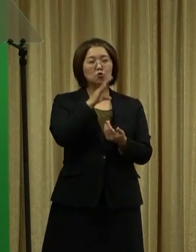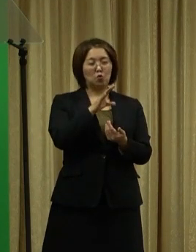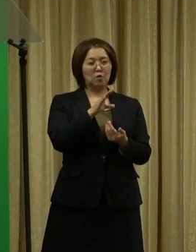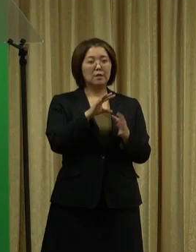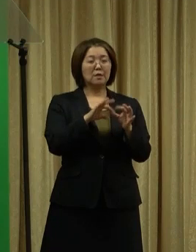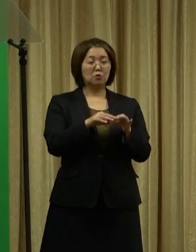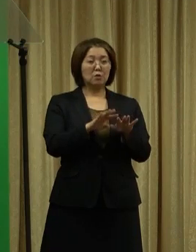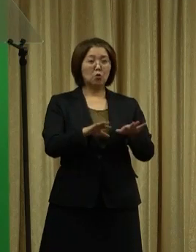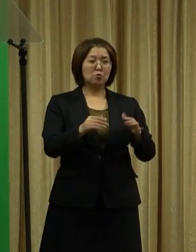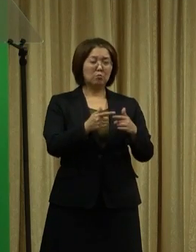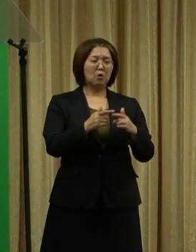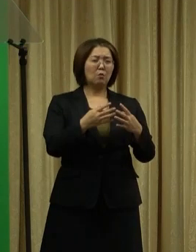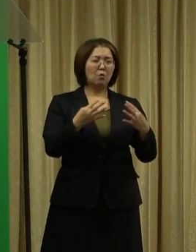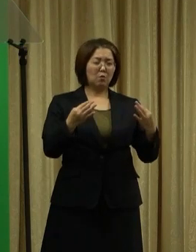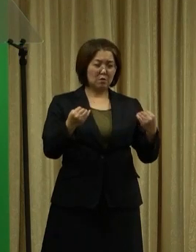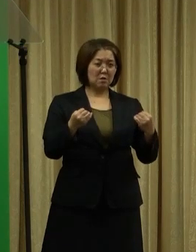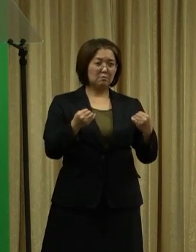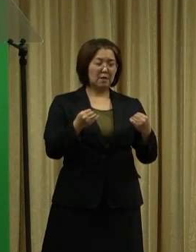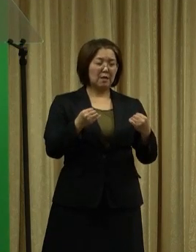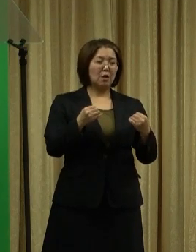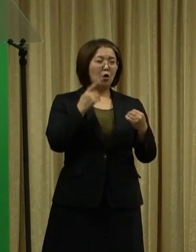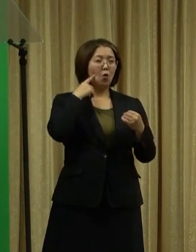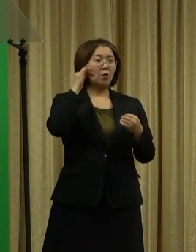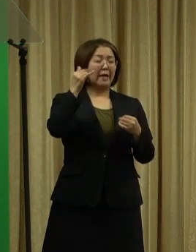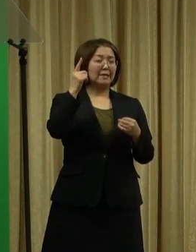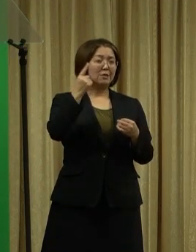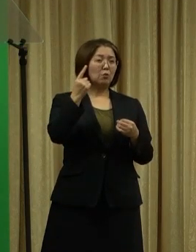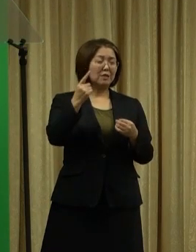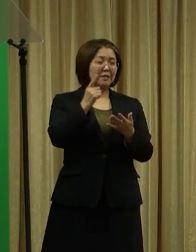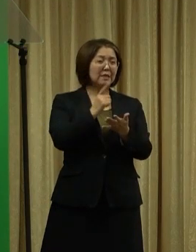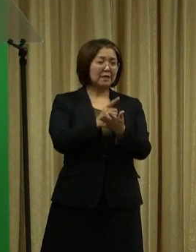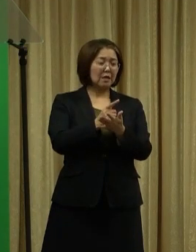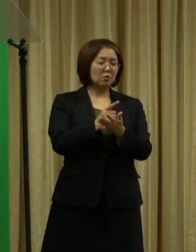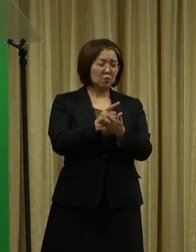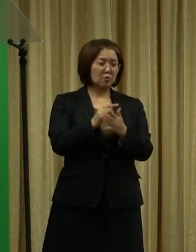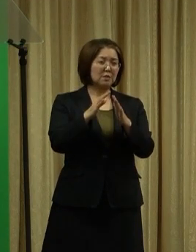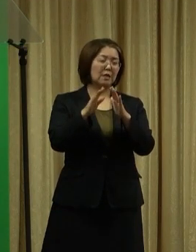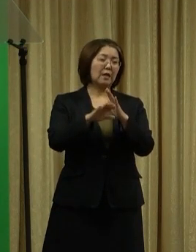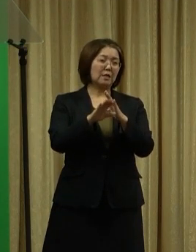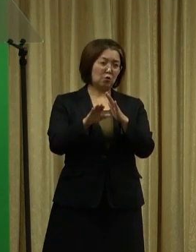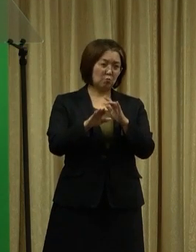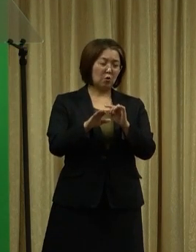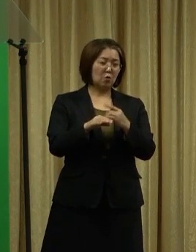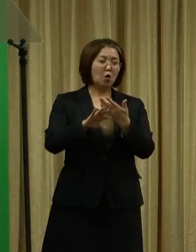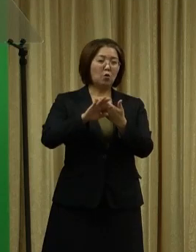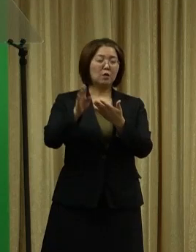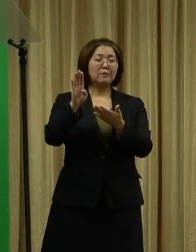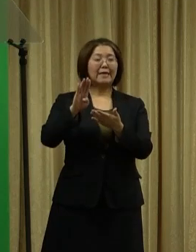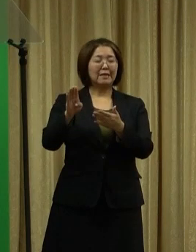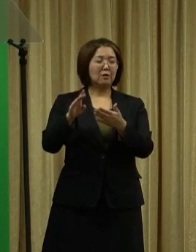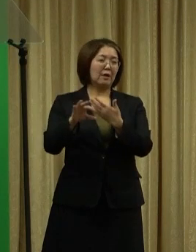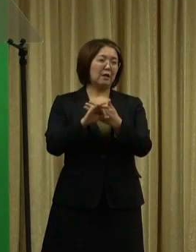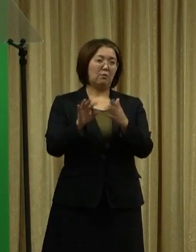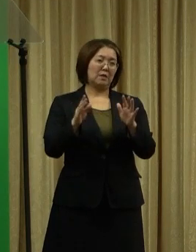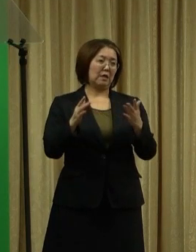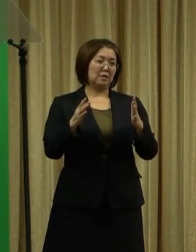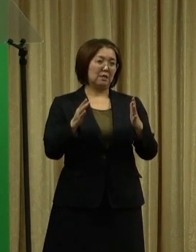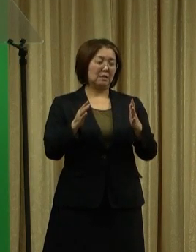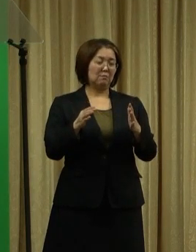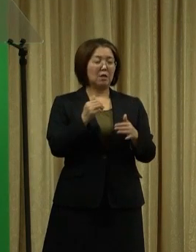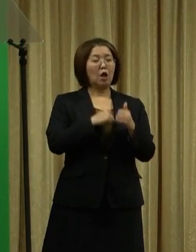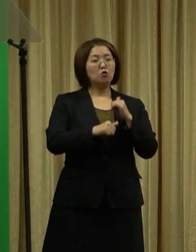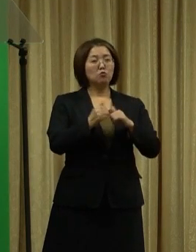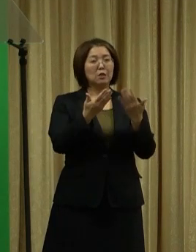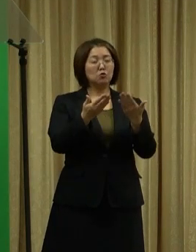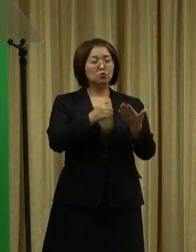子世帯、一人親世帯とも他県で税はありません。またフリースクールに通うお子さん